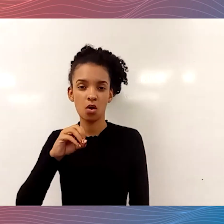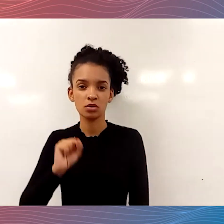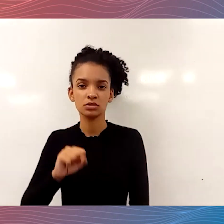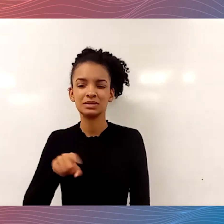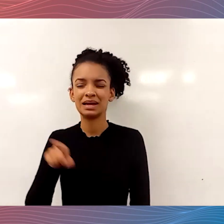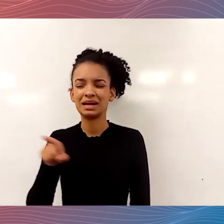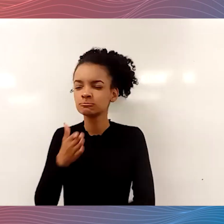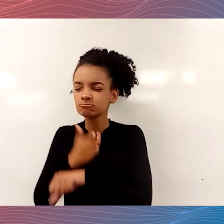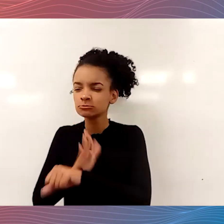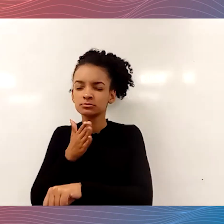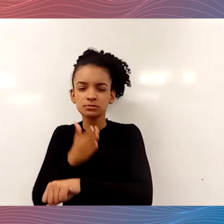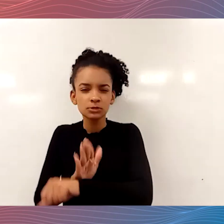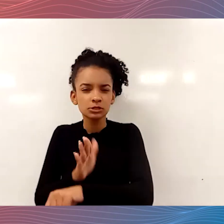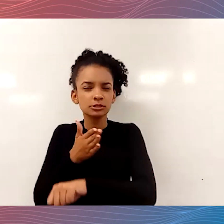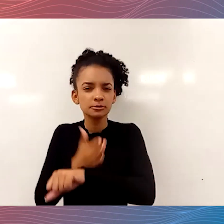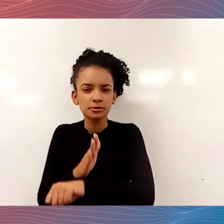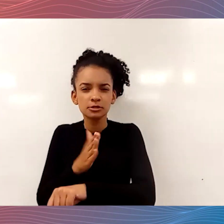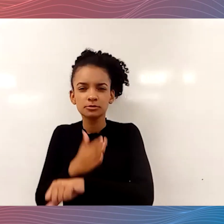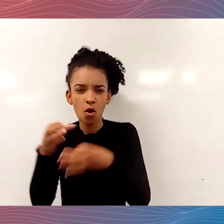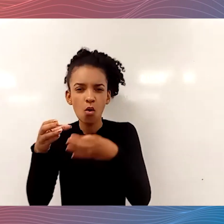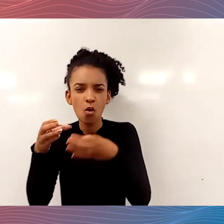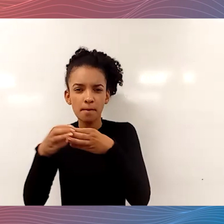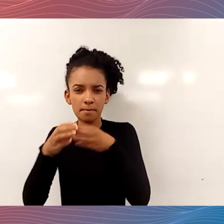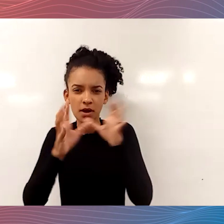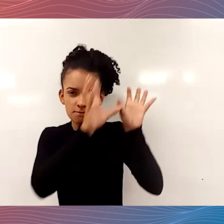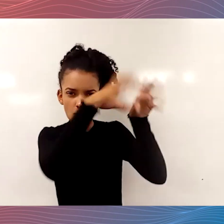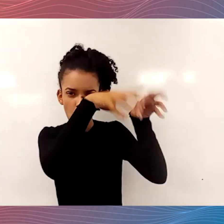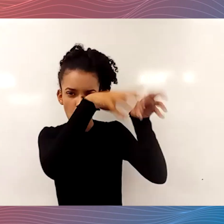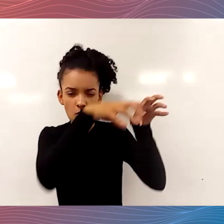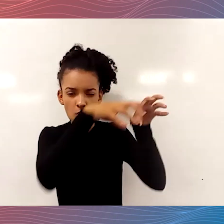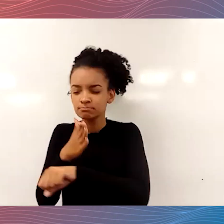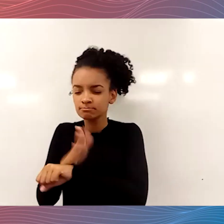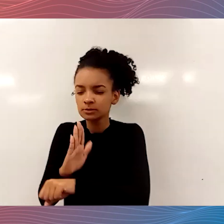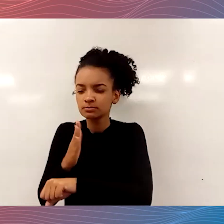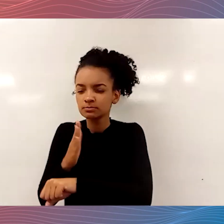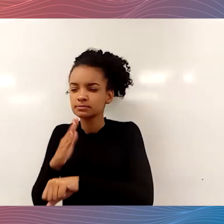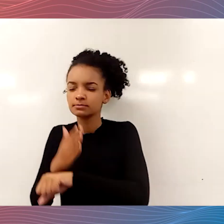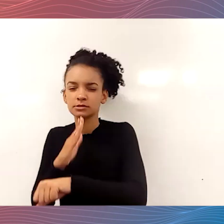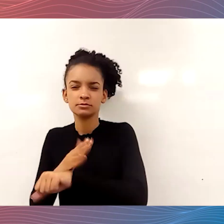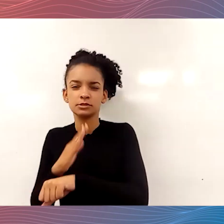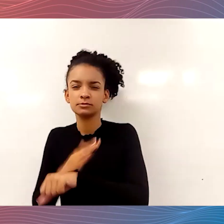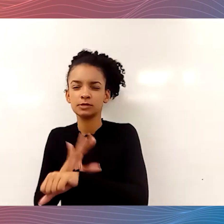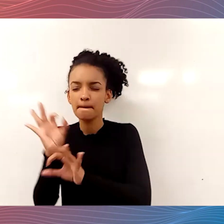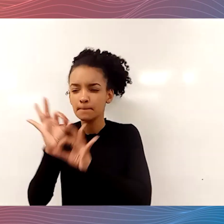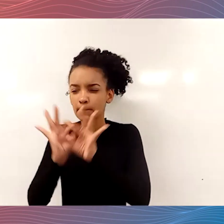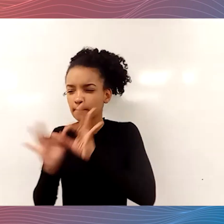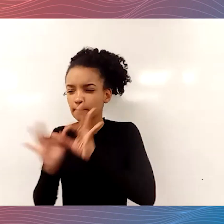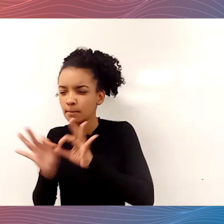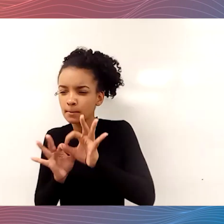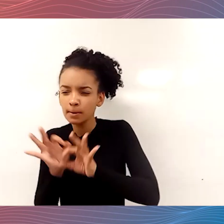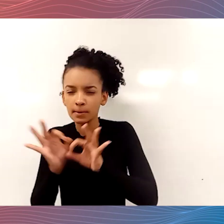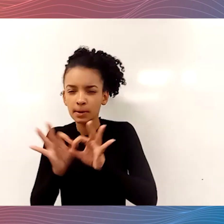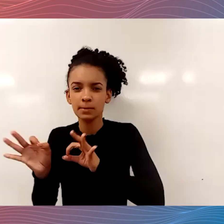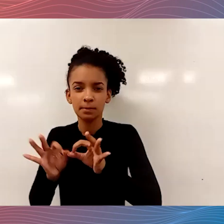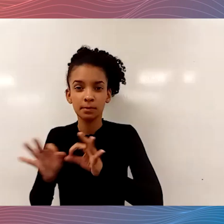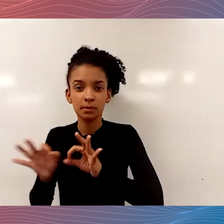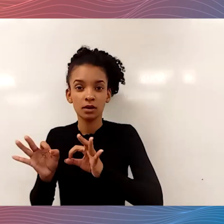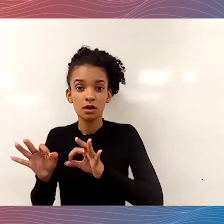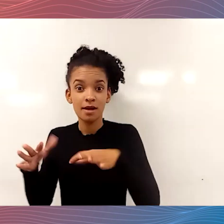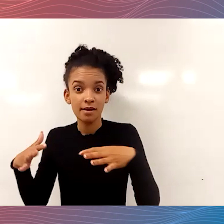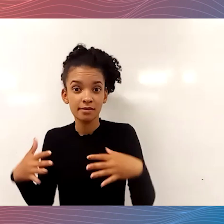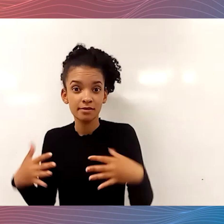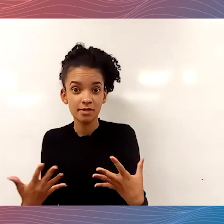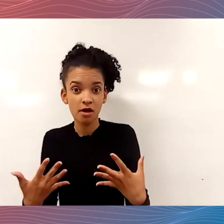tática, de treinos, né? Tal. Vocês acreditam, irmãos, na reunião entre